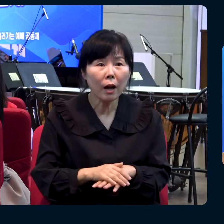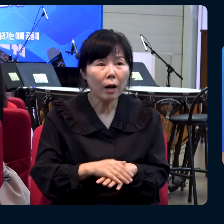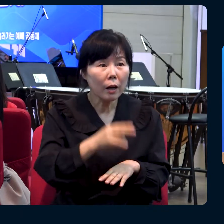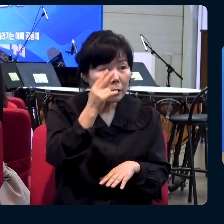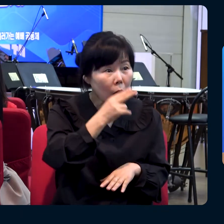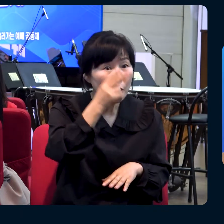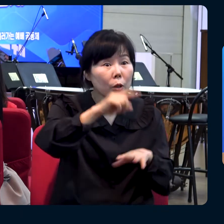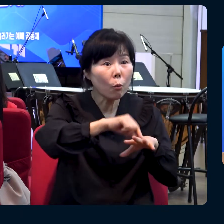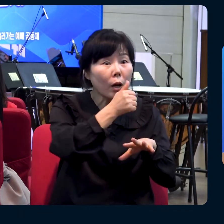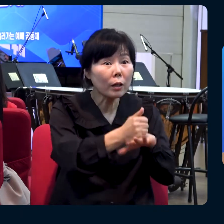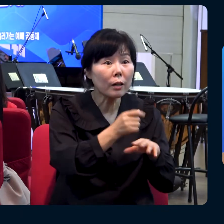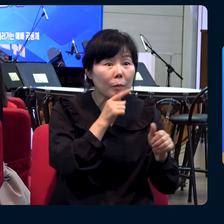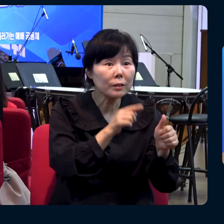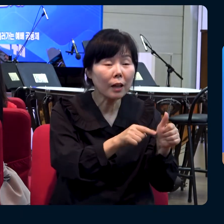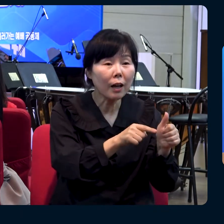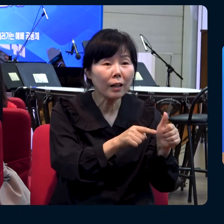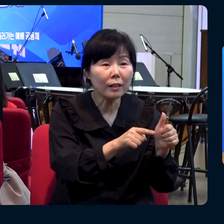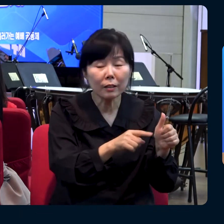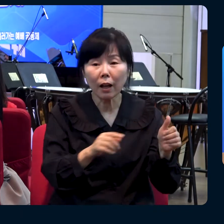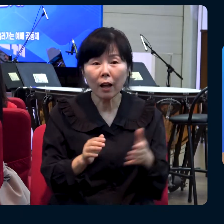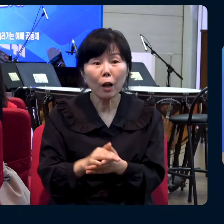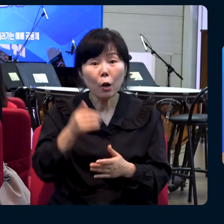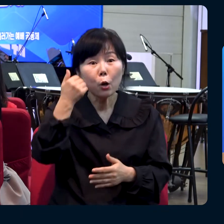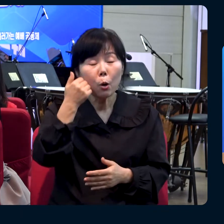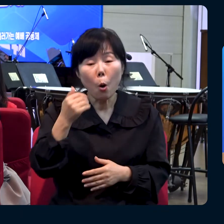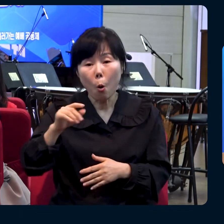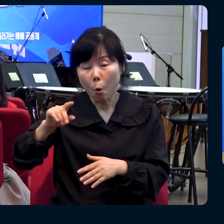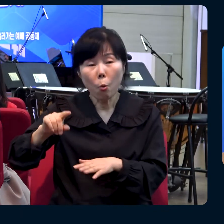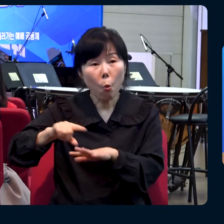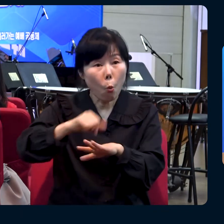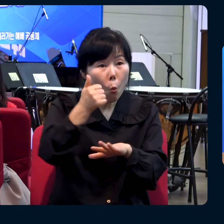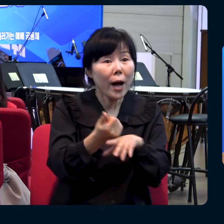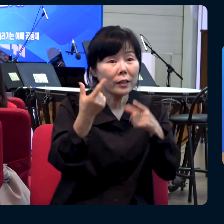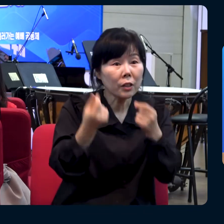사울이 왕입니다. 그런데 누가 왕 같은 말을 하고 있습니까?